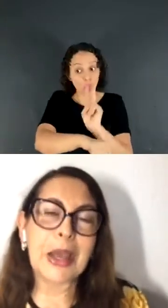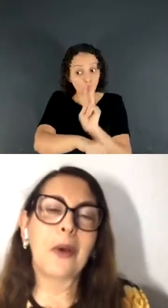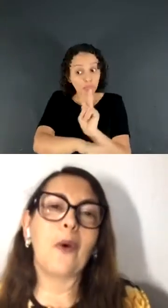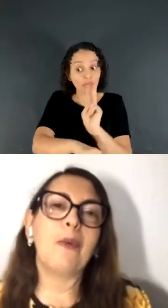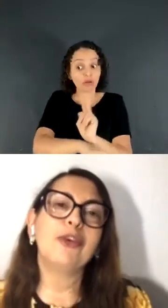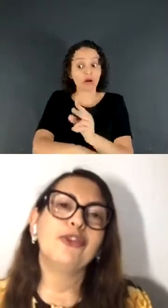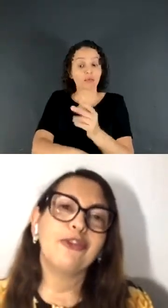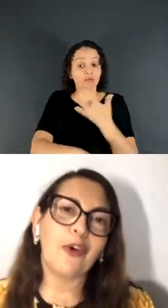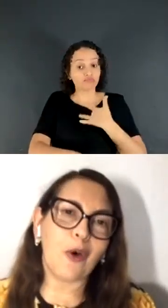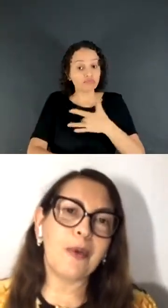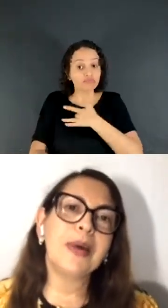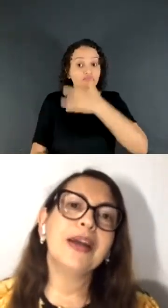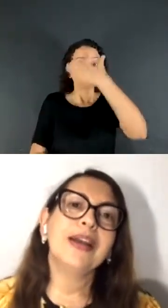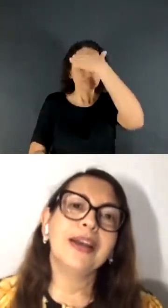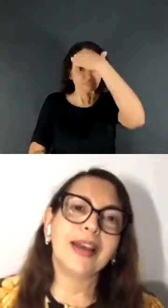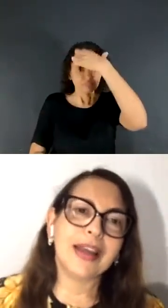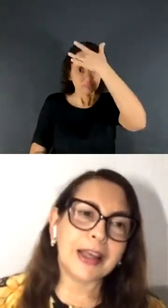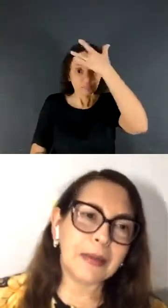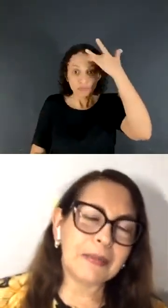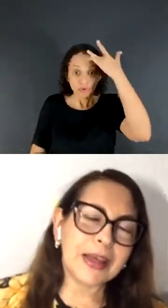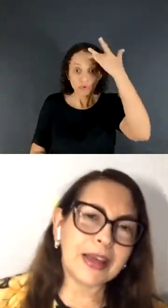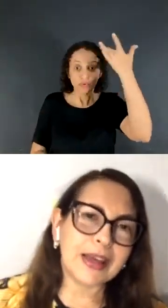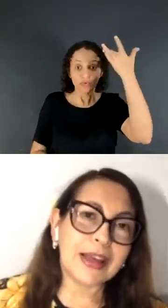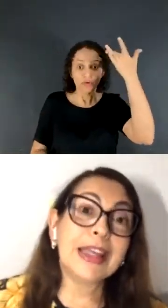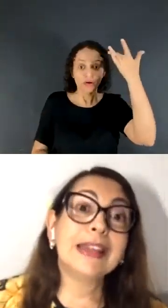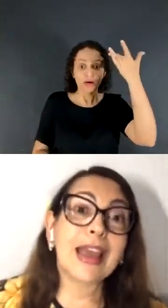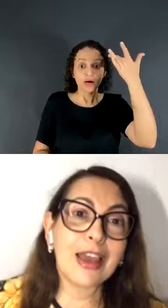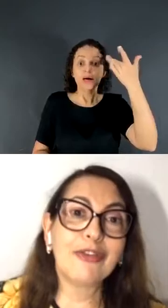né, como de forma